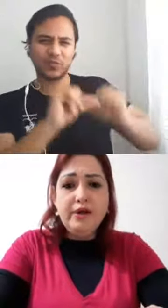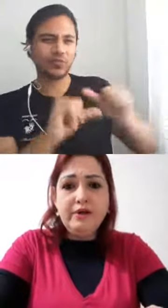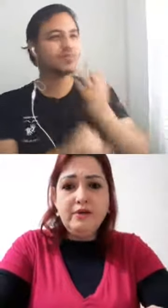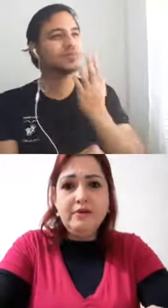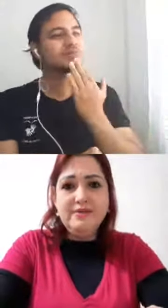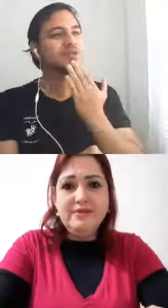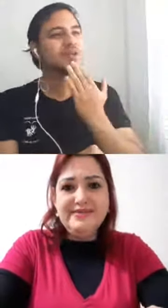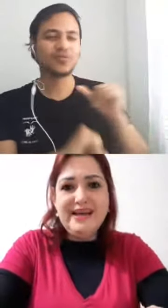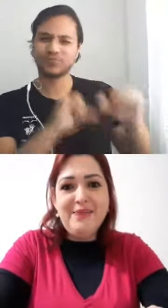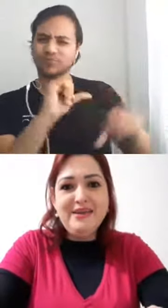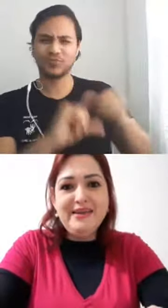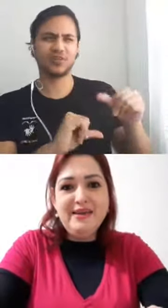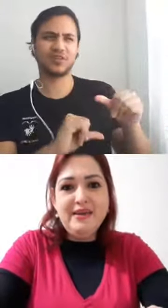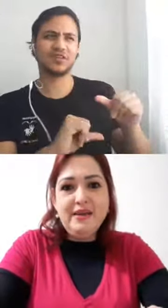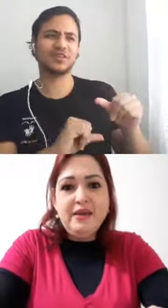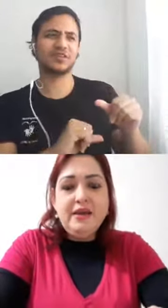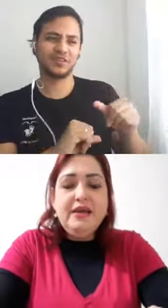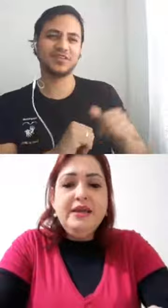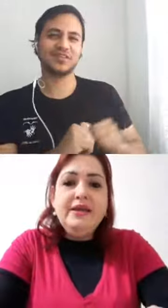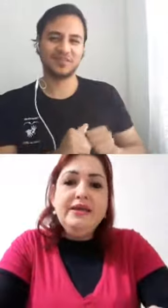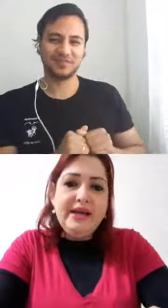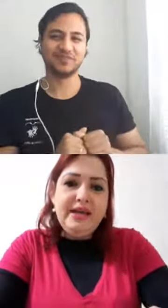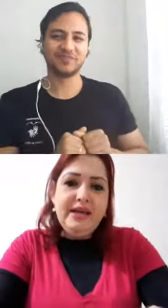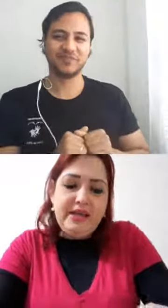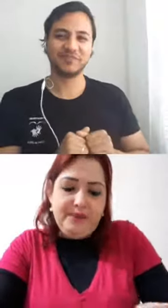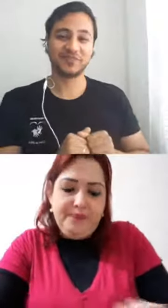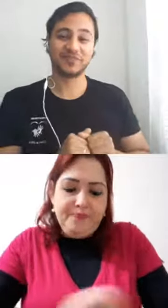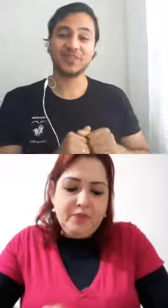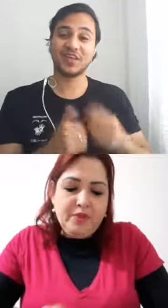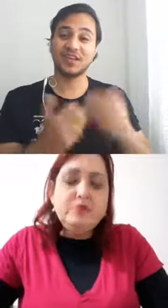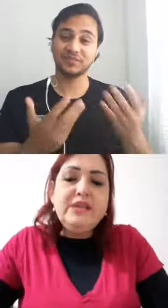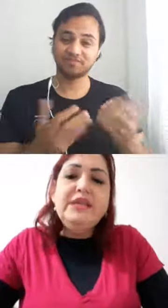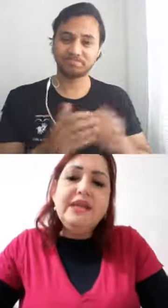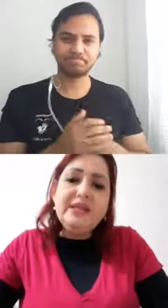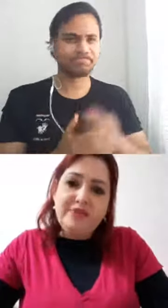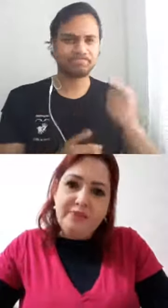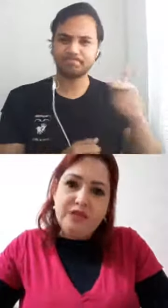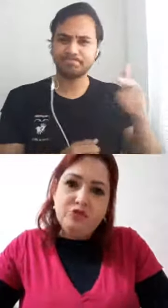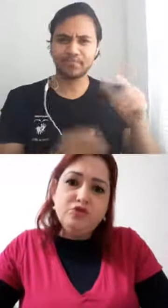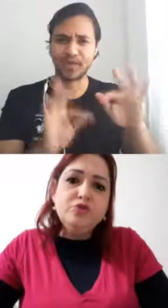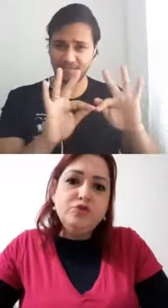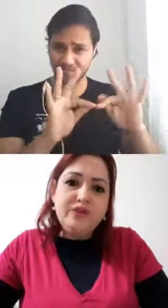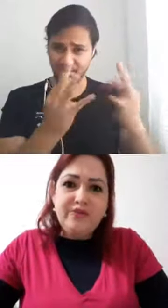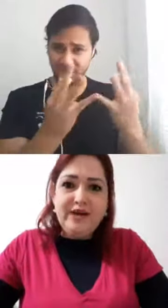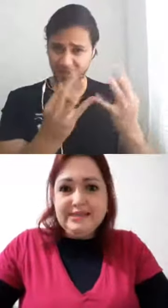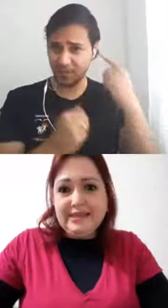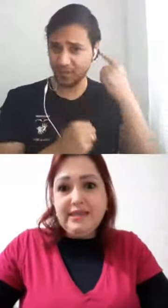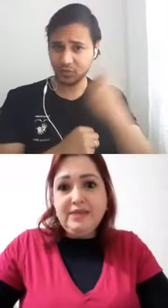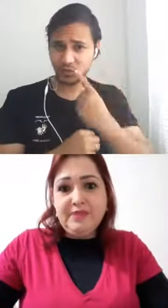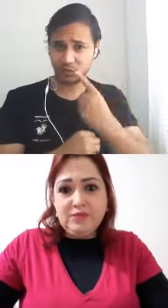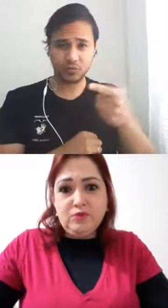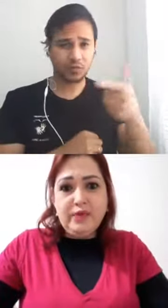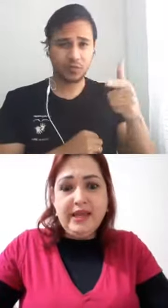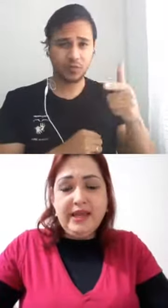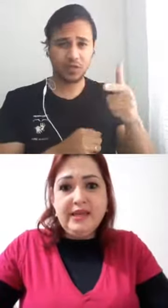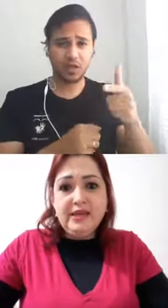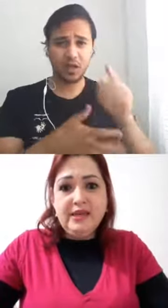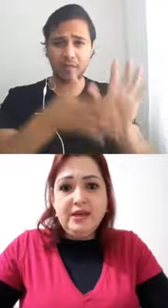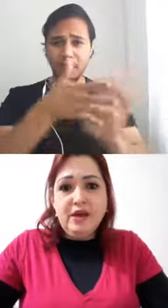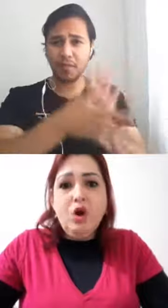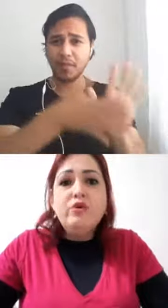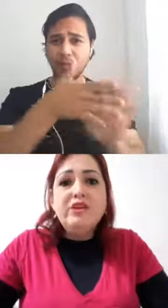cor, sabe? E aí, não tem ninguém na família do surdo que faça libras com